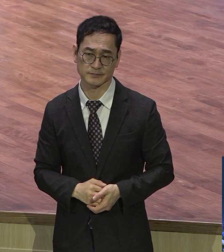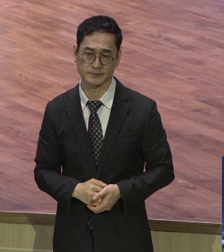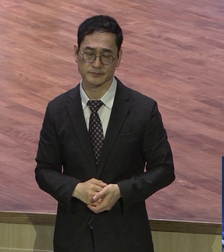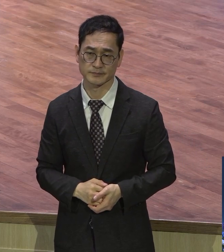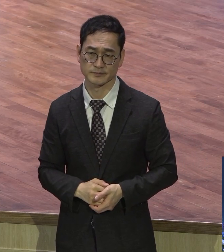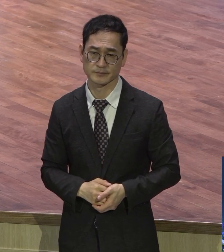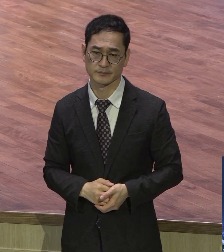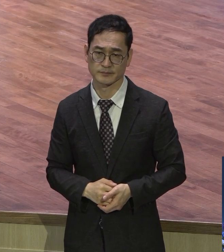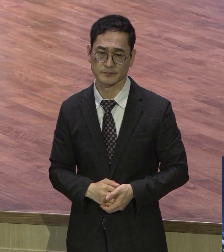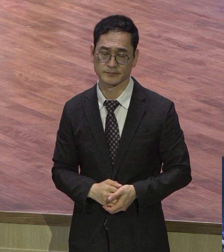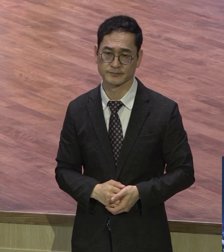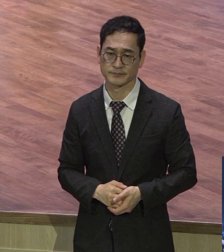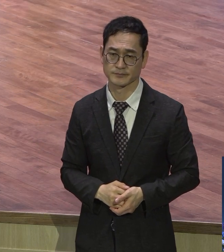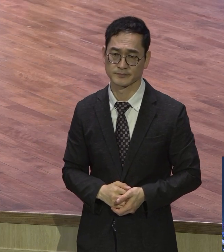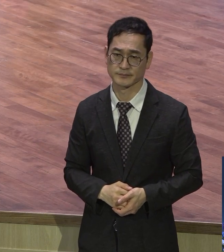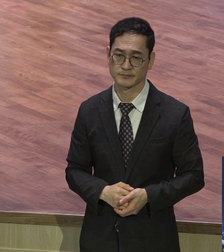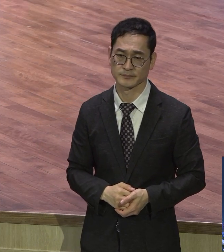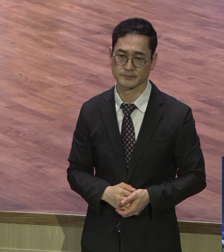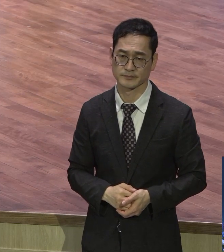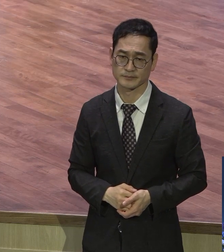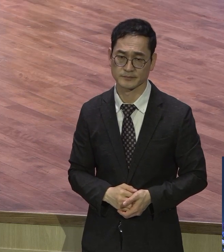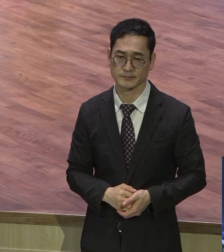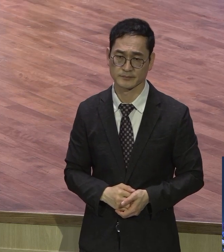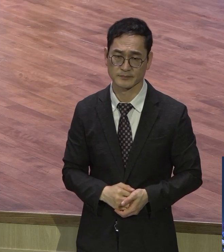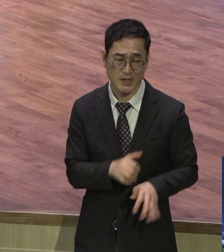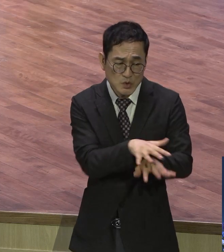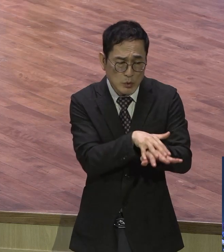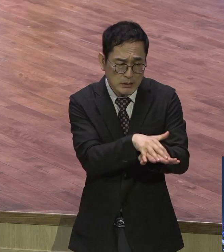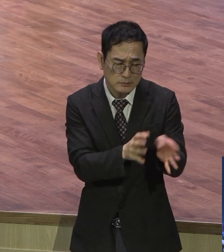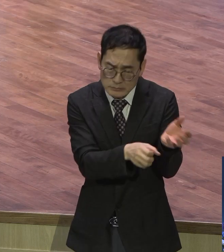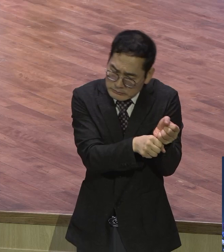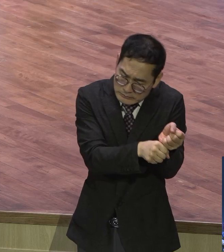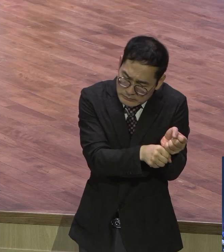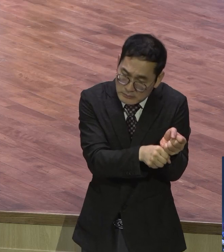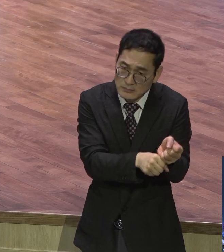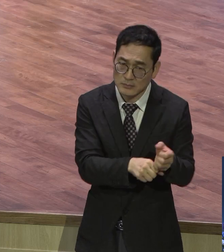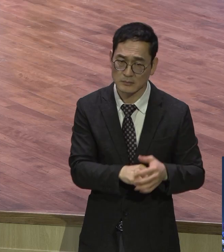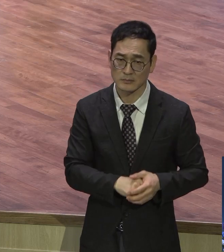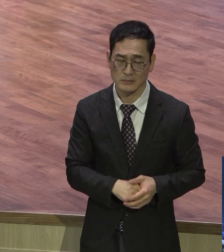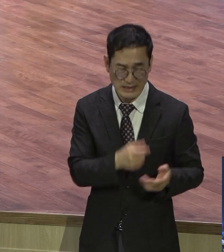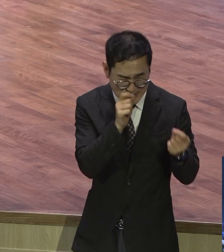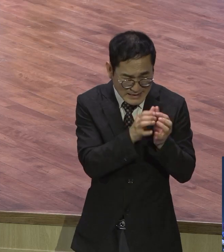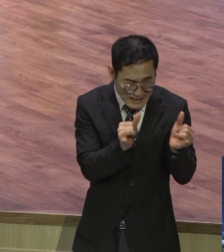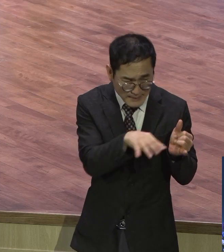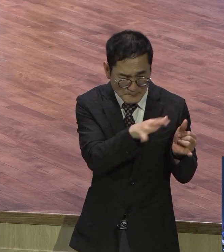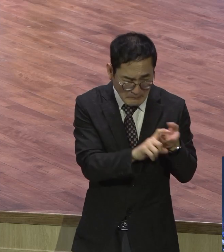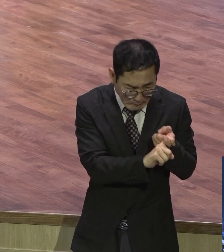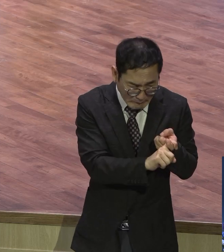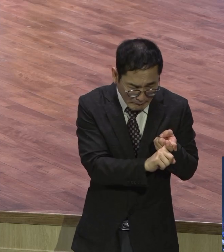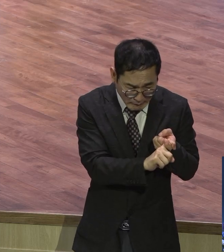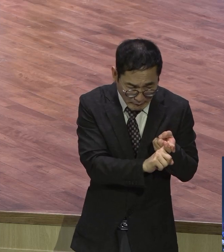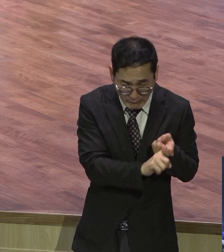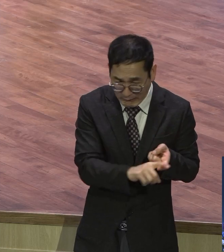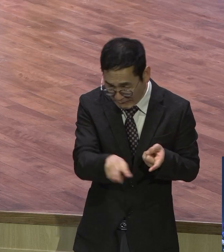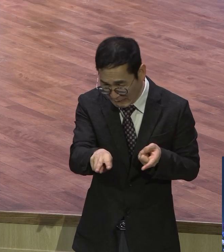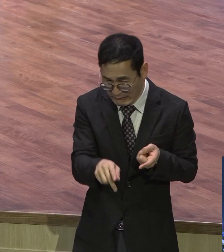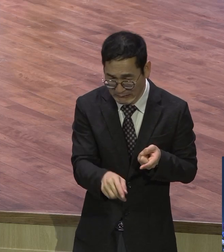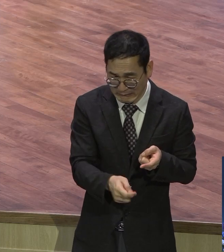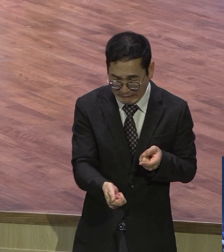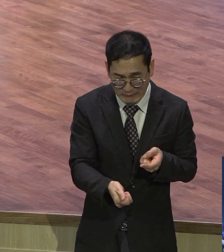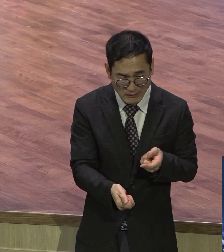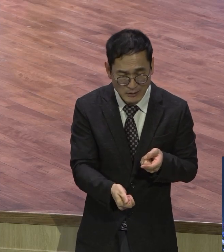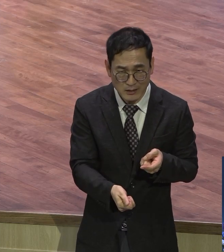합니까 왜 그렇게 내 끼리 내하고 친한 사람끼리 거기 복음이 있습니까 거기 하나님